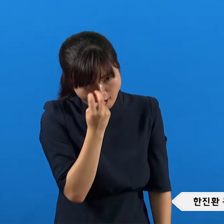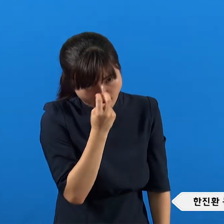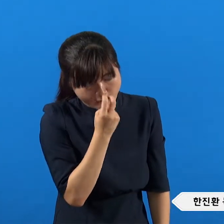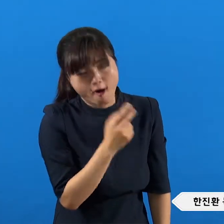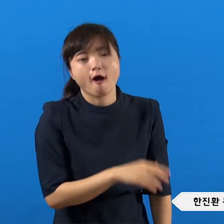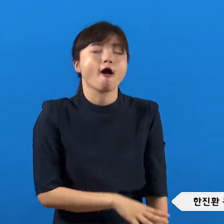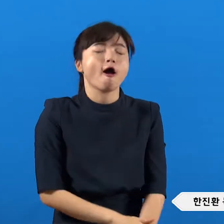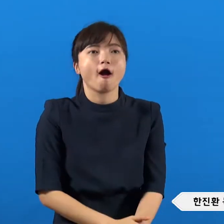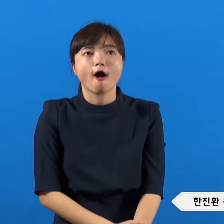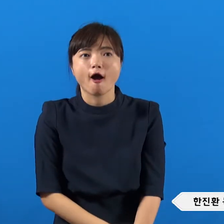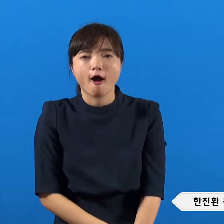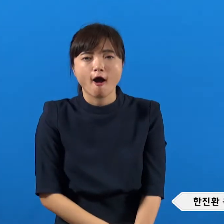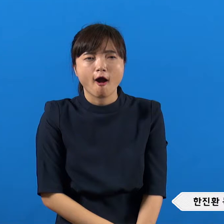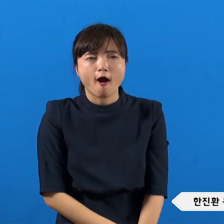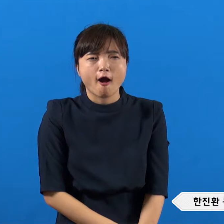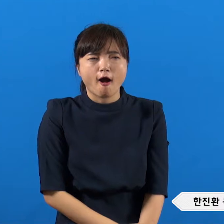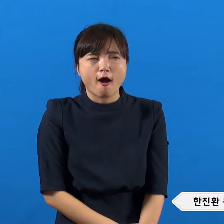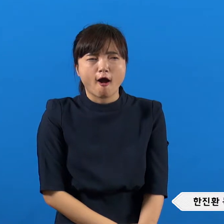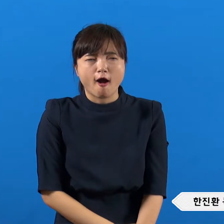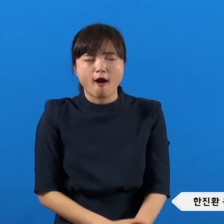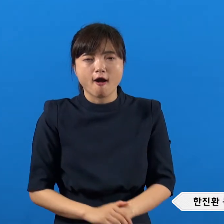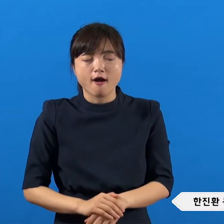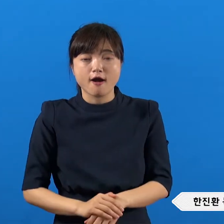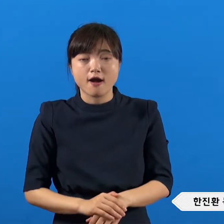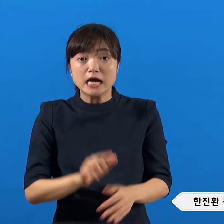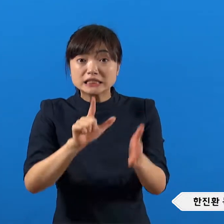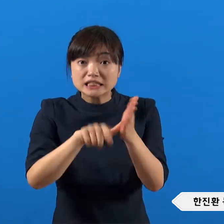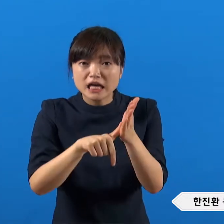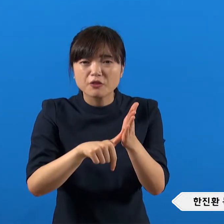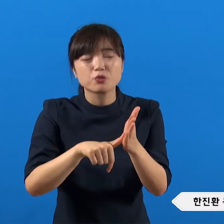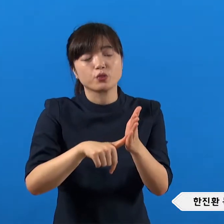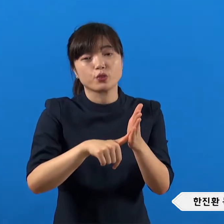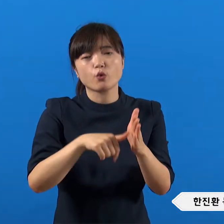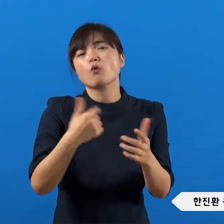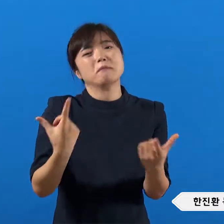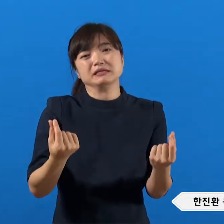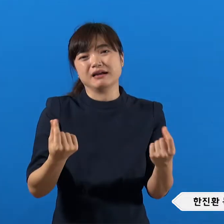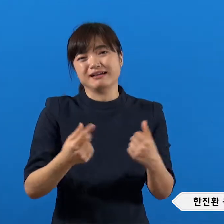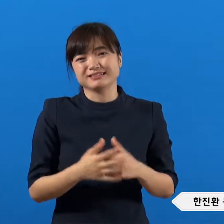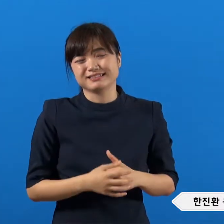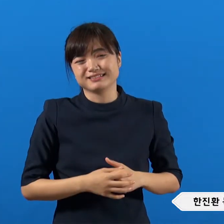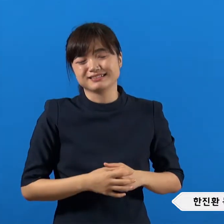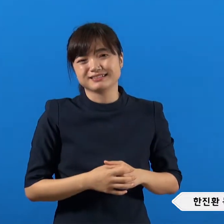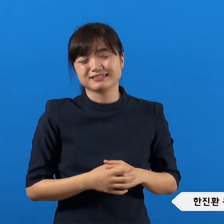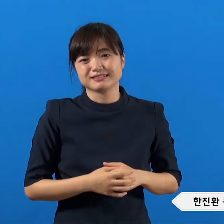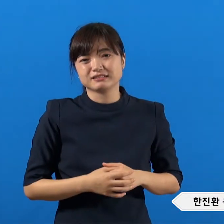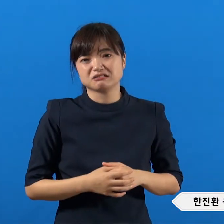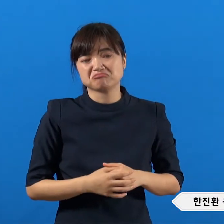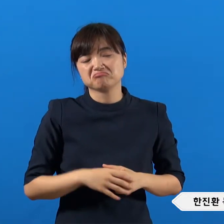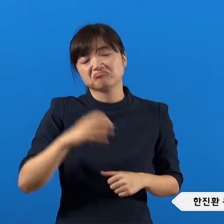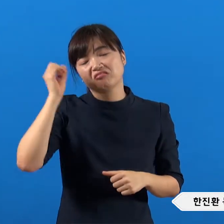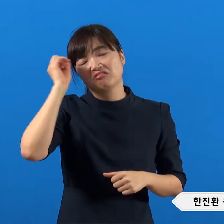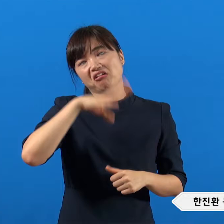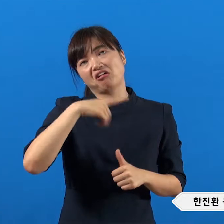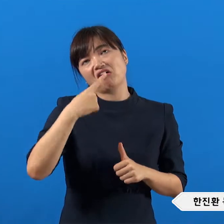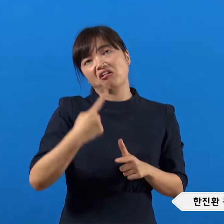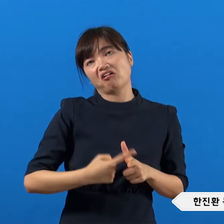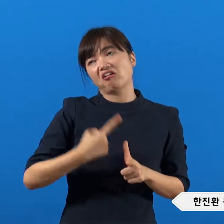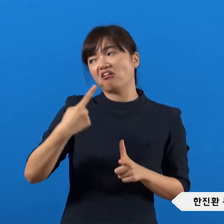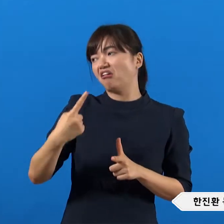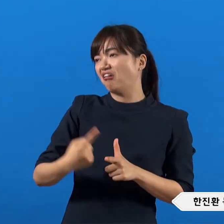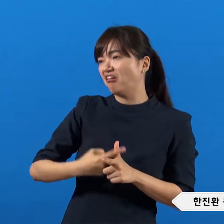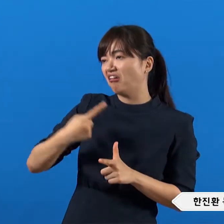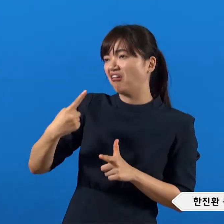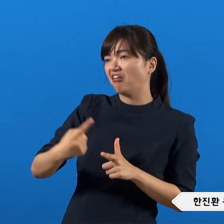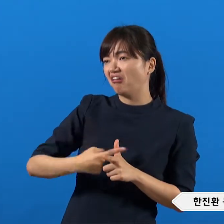물건 살 때만 그런 것이 아니라 우리가 시간을 사용할 때도 그래야 한다는 것입니다. 아무 생각 없이